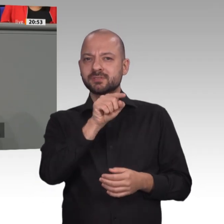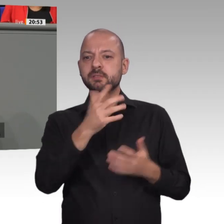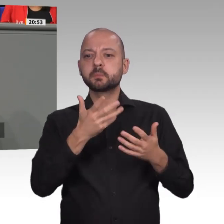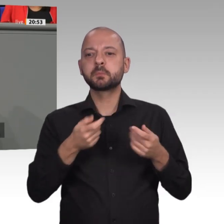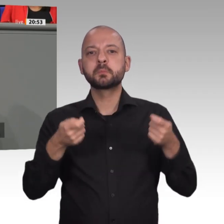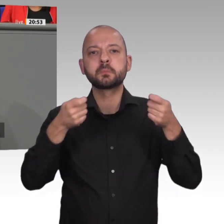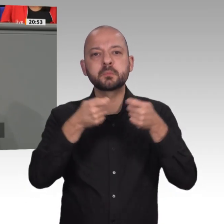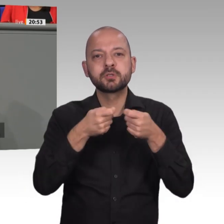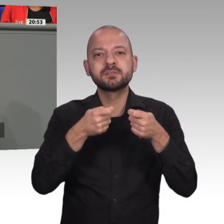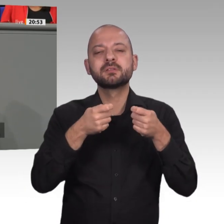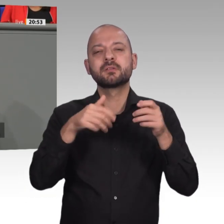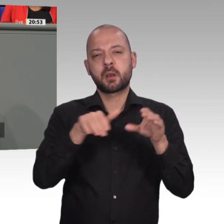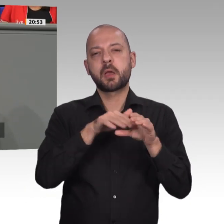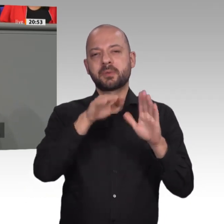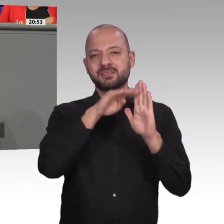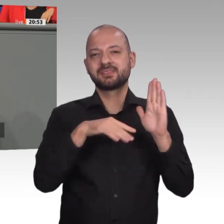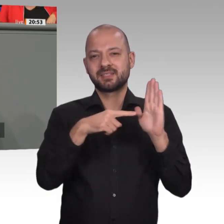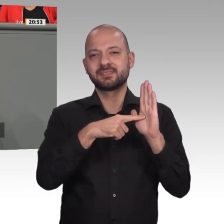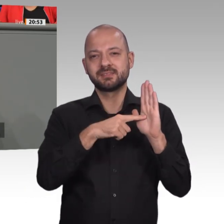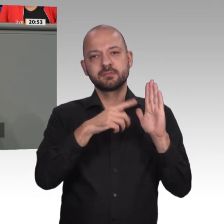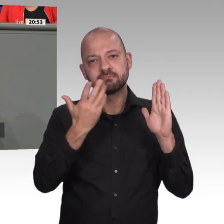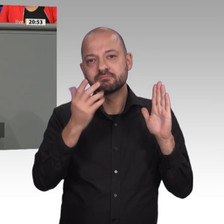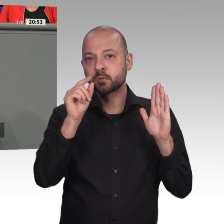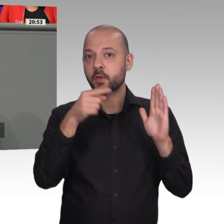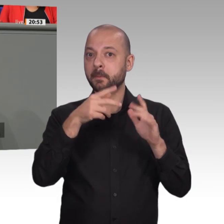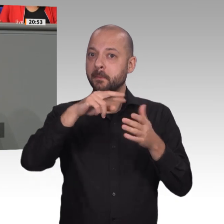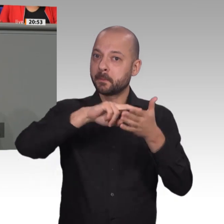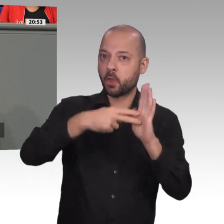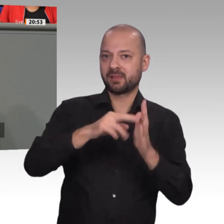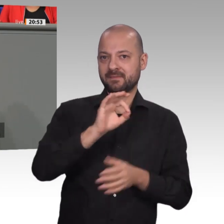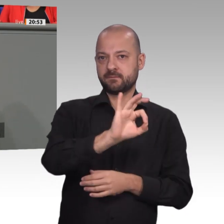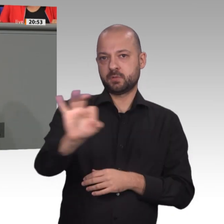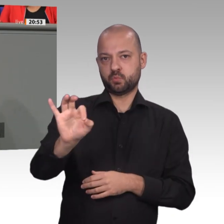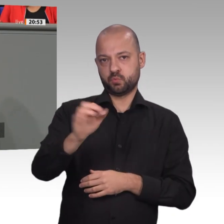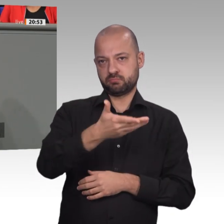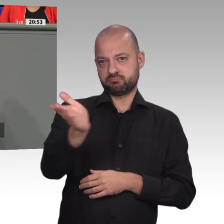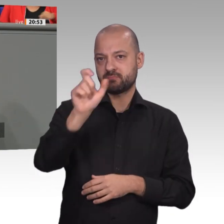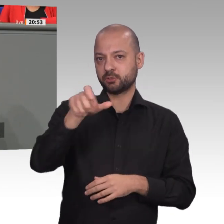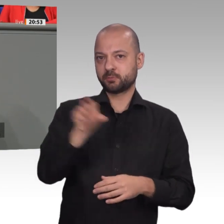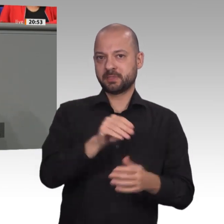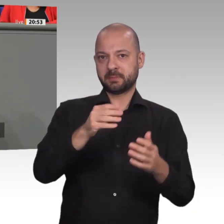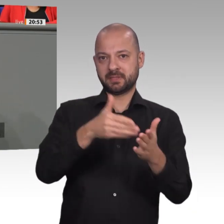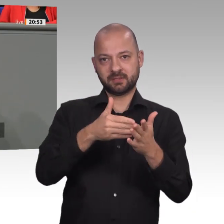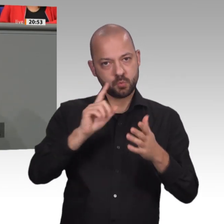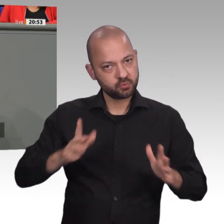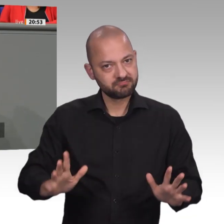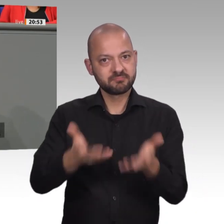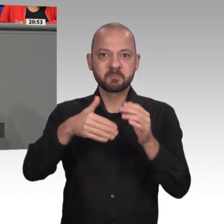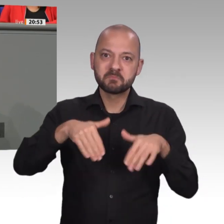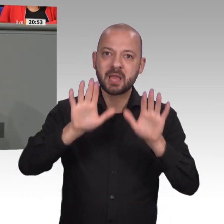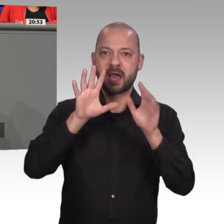neben einigen technischen und redaktionellen Korrekturen auch um einige wichtige Punkte, damit das